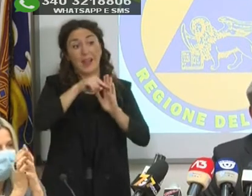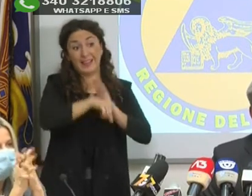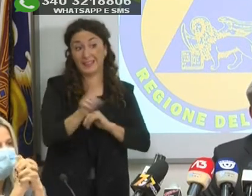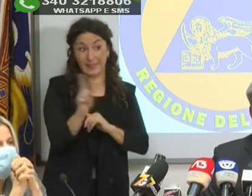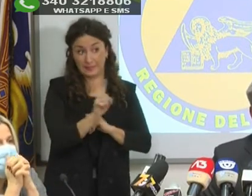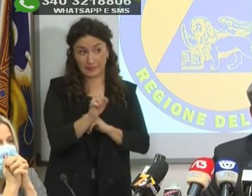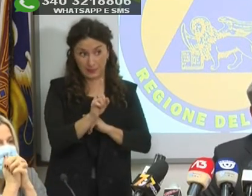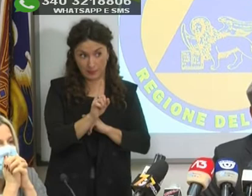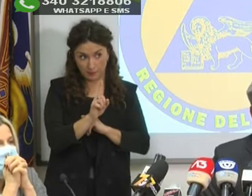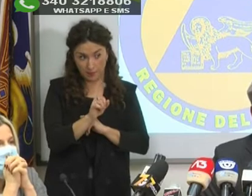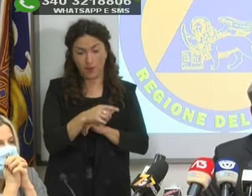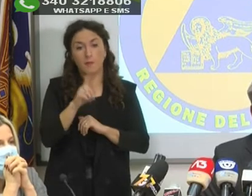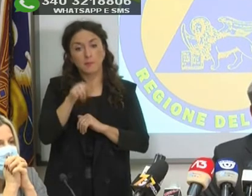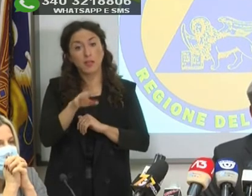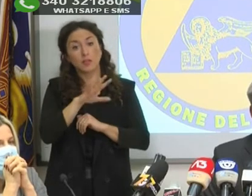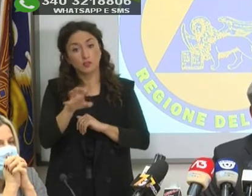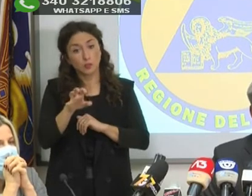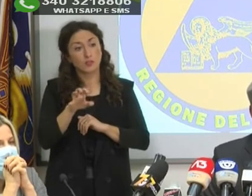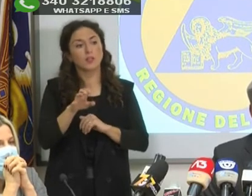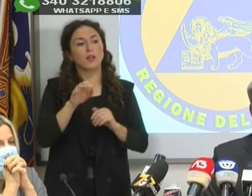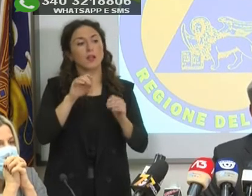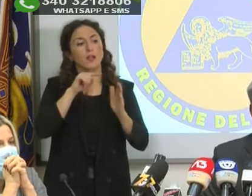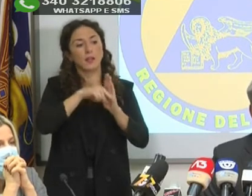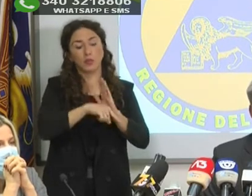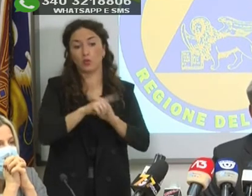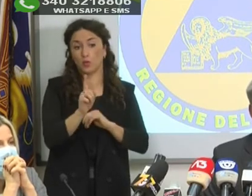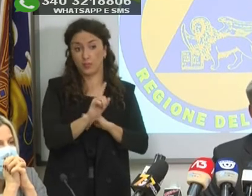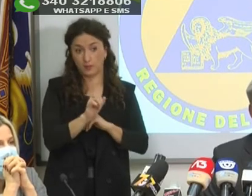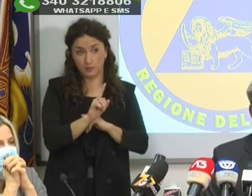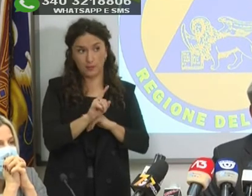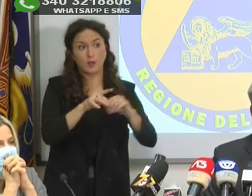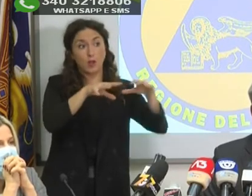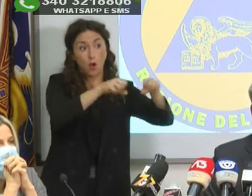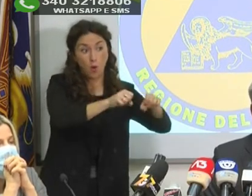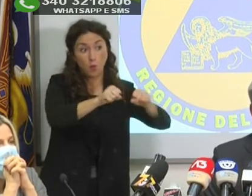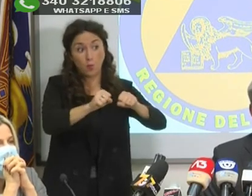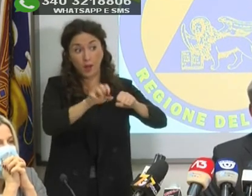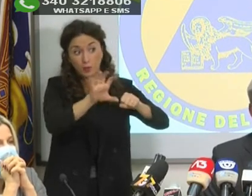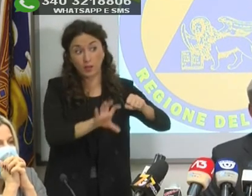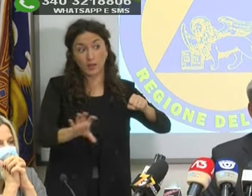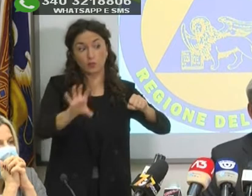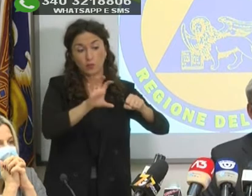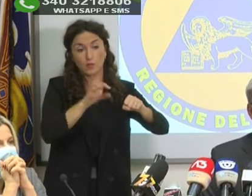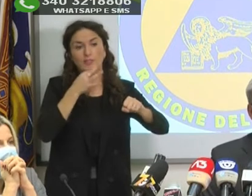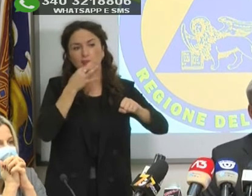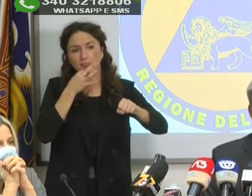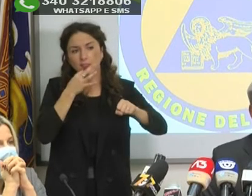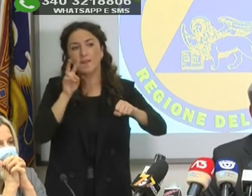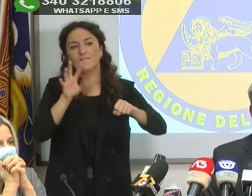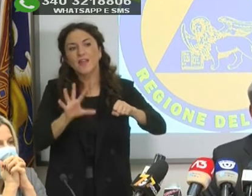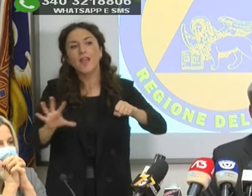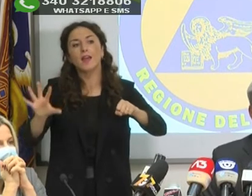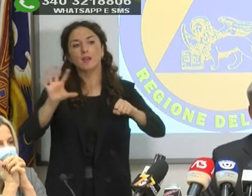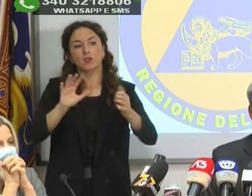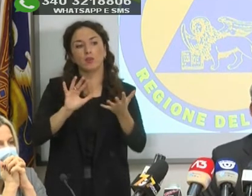Quando si superano i 1500 posti letto di terapia non intensiva occupati a livello regionale, vuol dire che il Veneto è entrato